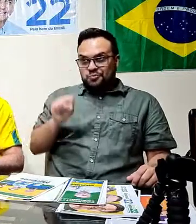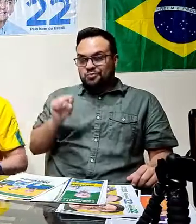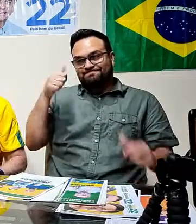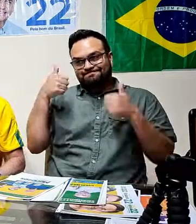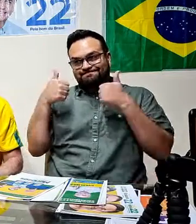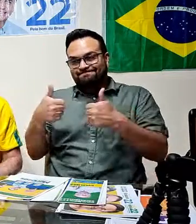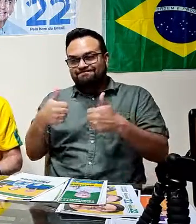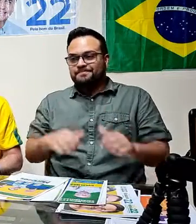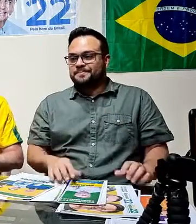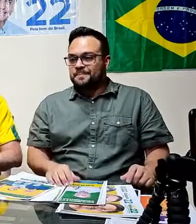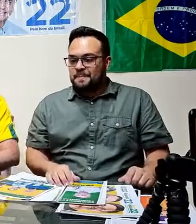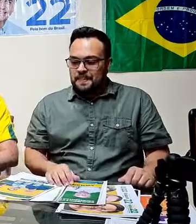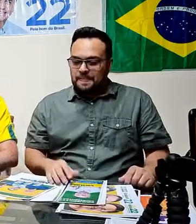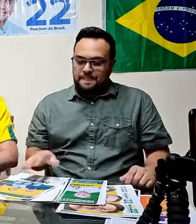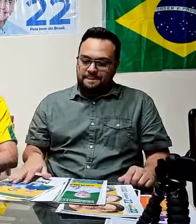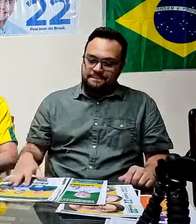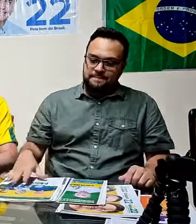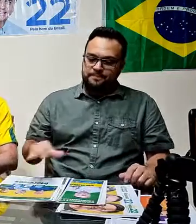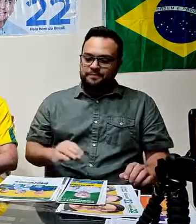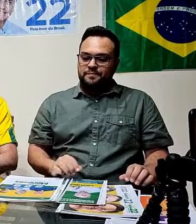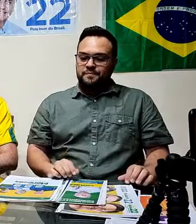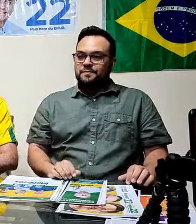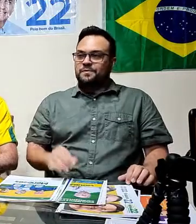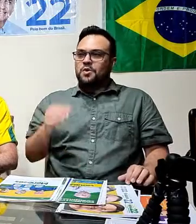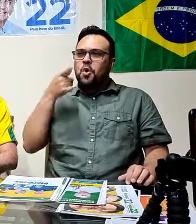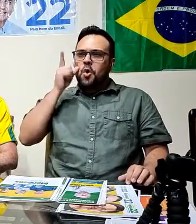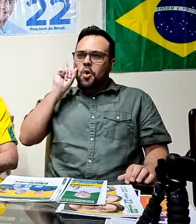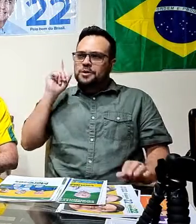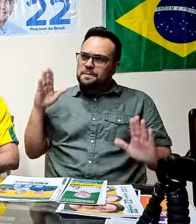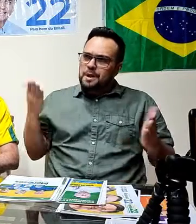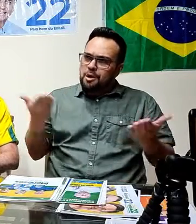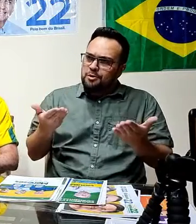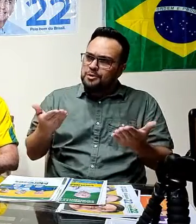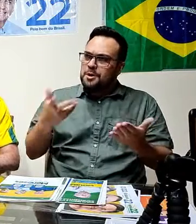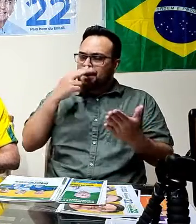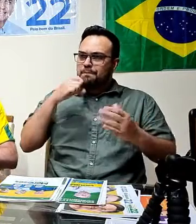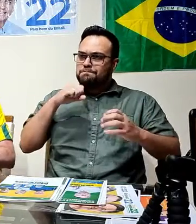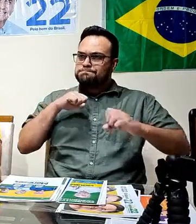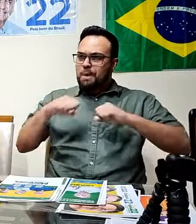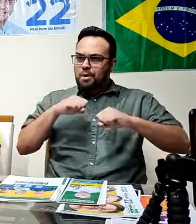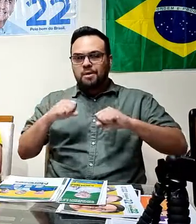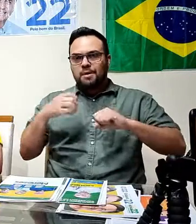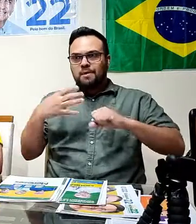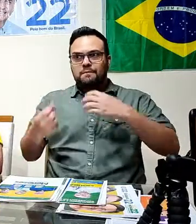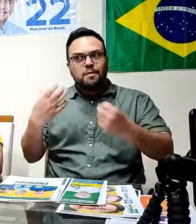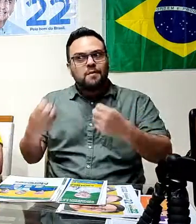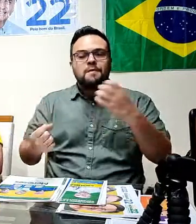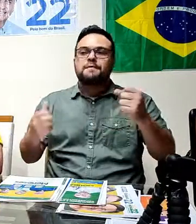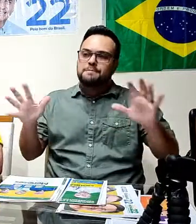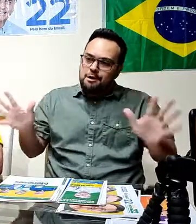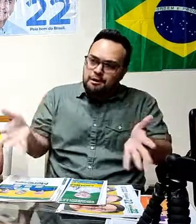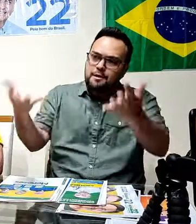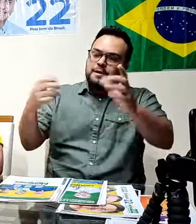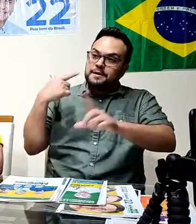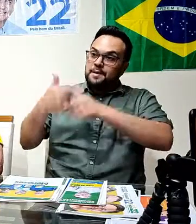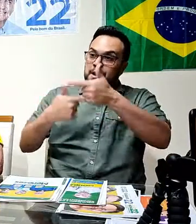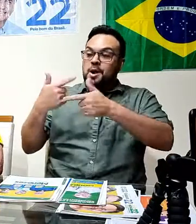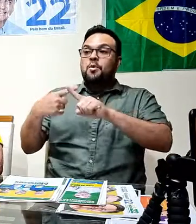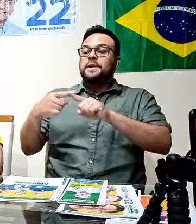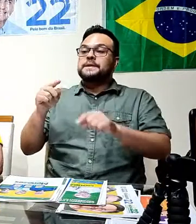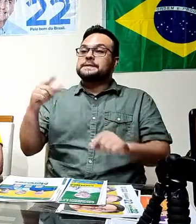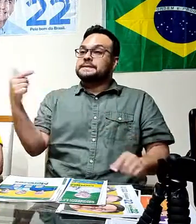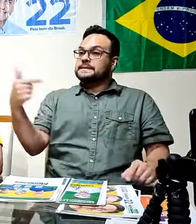Deu uma balada aí na política de ontem para hoje. Vamos lá, pessoal. Vamos trabalhar aqui. A segunda vaga aí